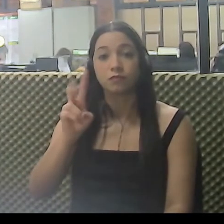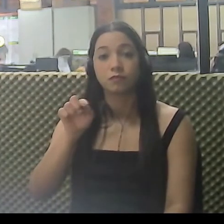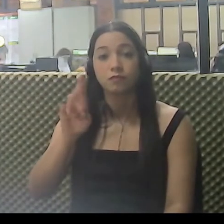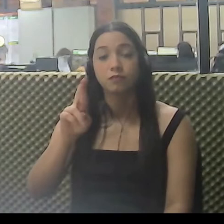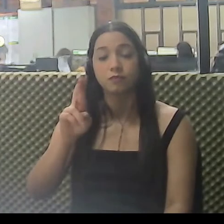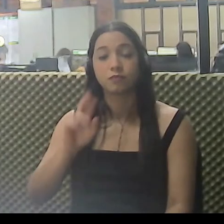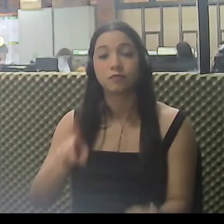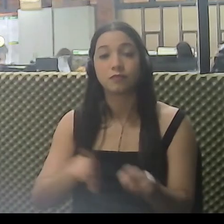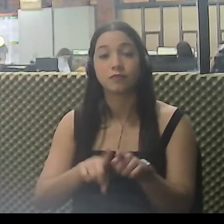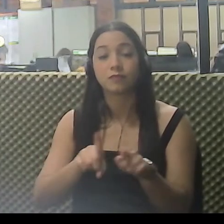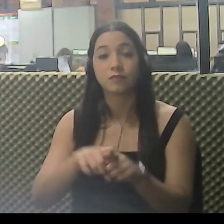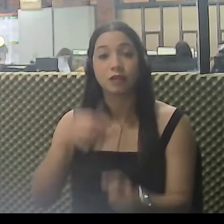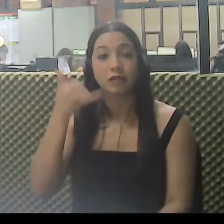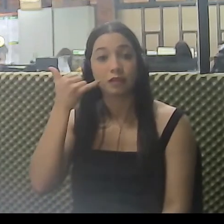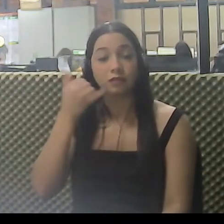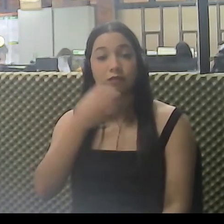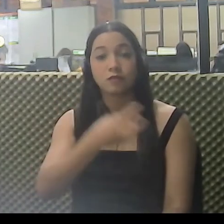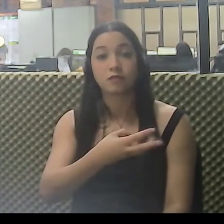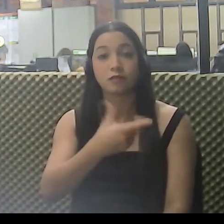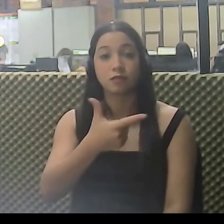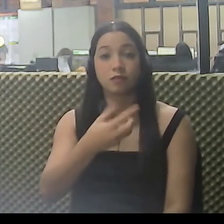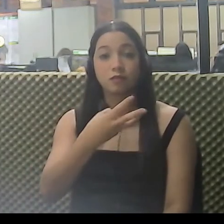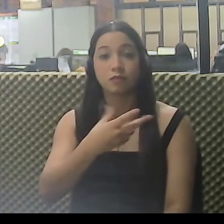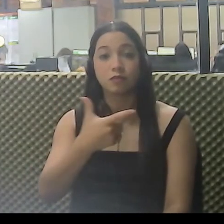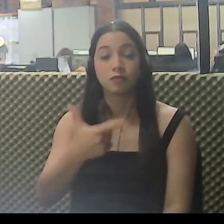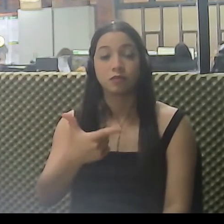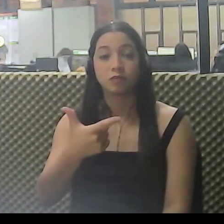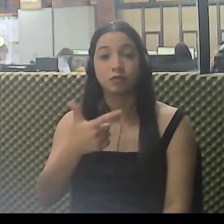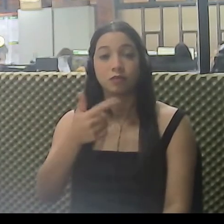zoológico@uberlandia.mg.gov.br e também pelo telefone